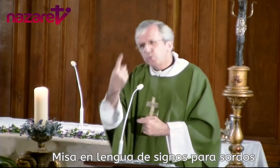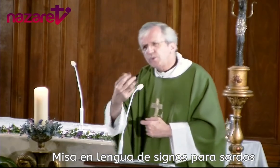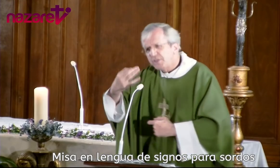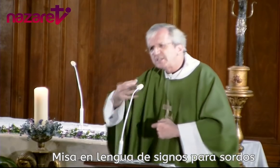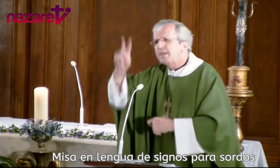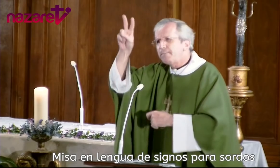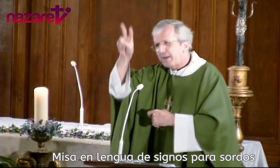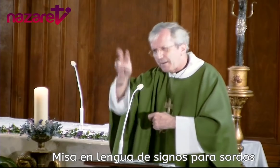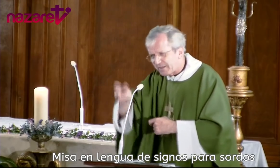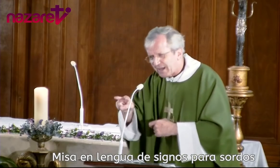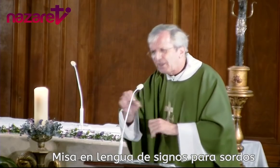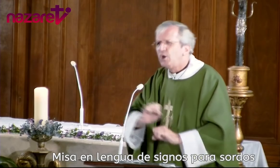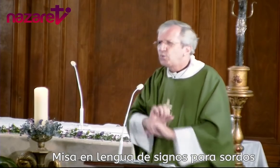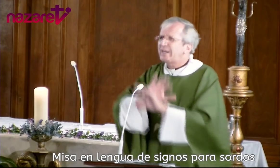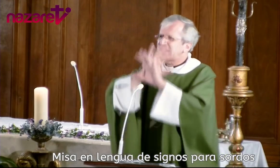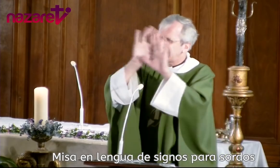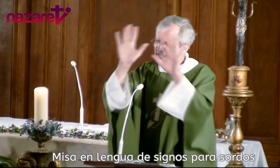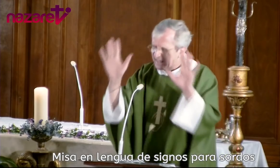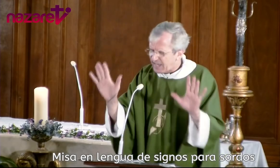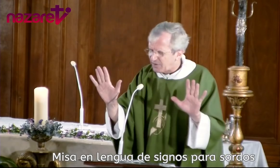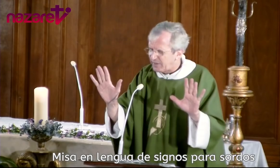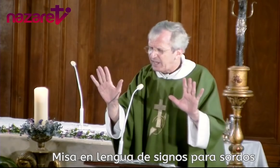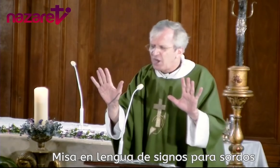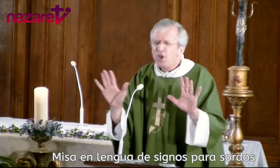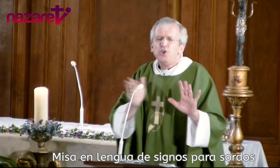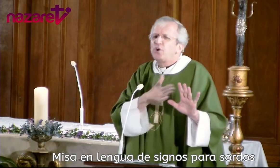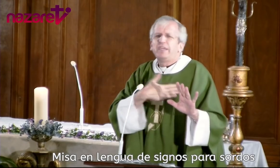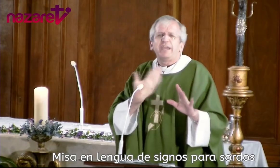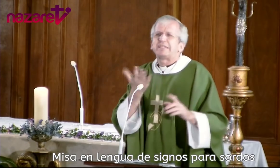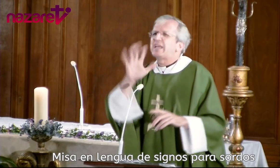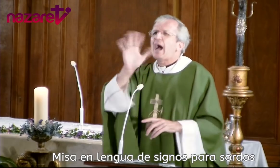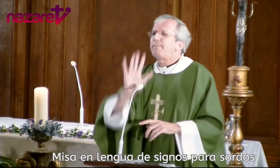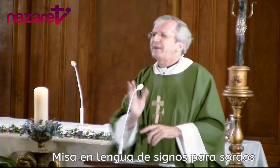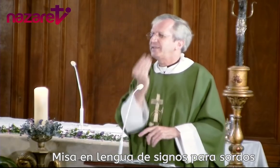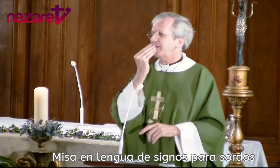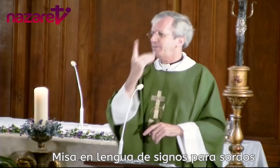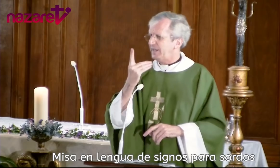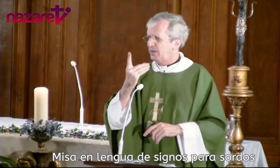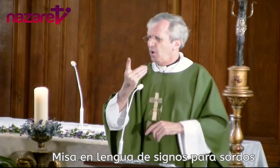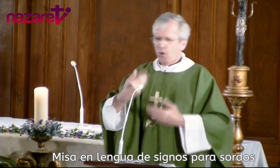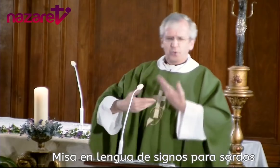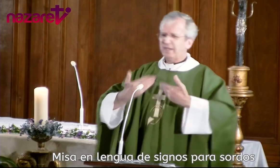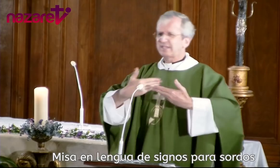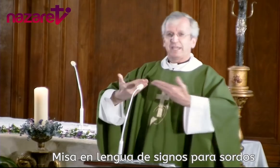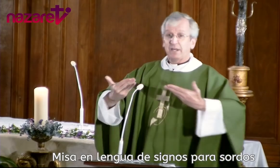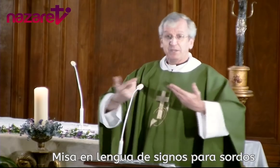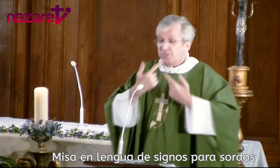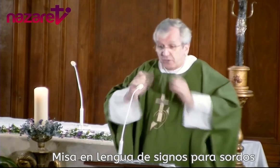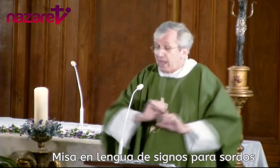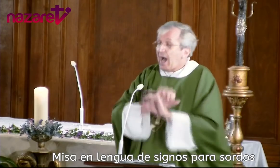dices siempre la verdad, tú eres sincero, no quieres aparentar bien o no vienes a quedar bien, sino que